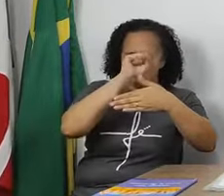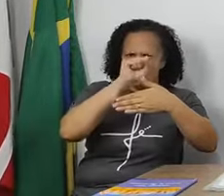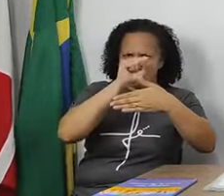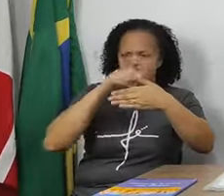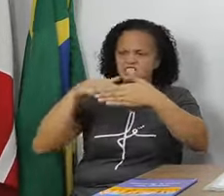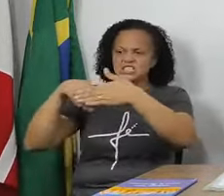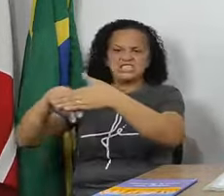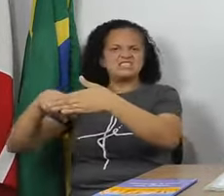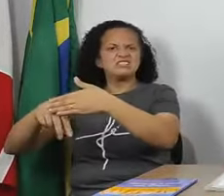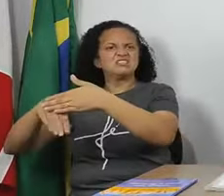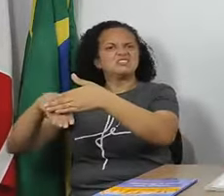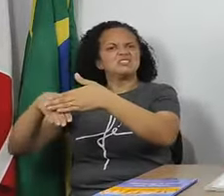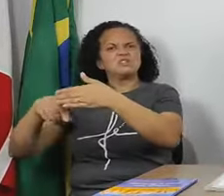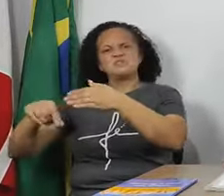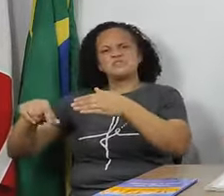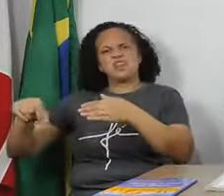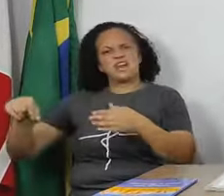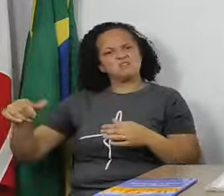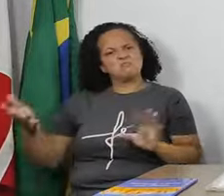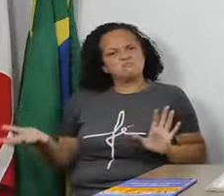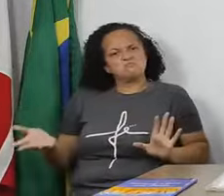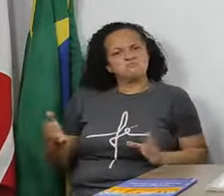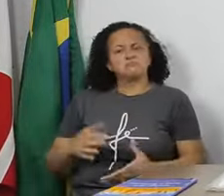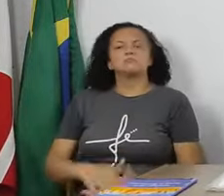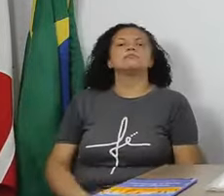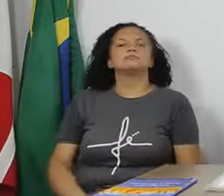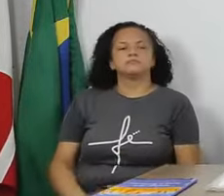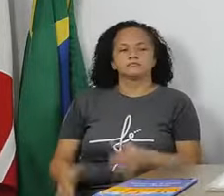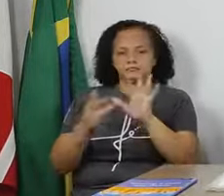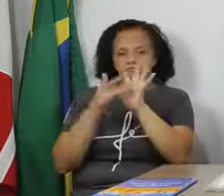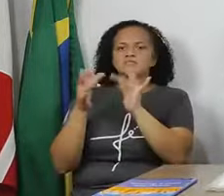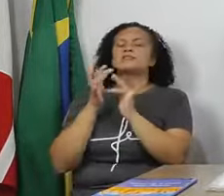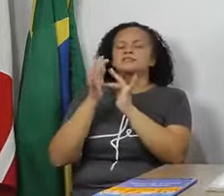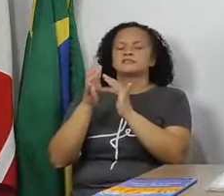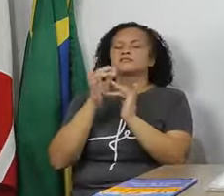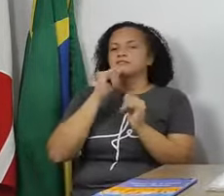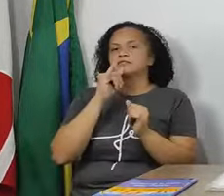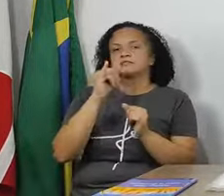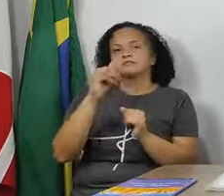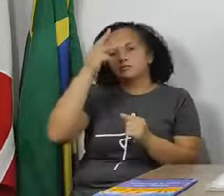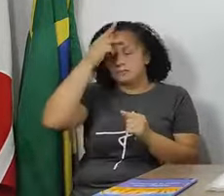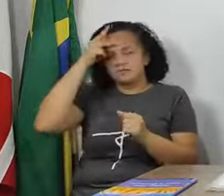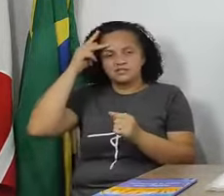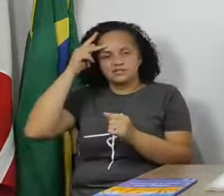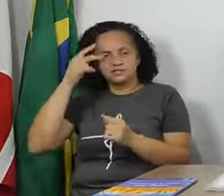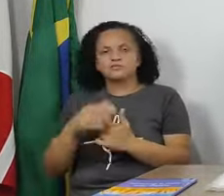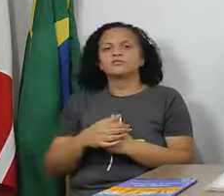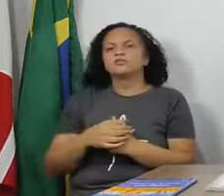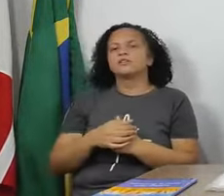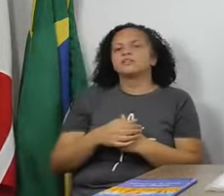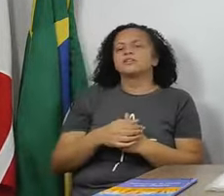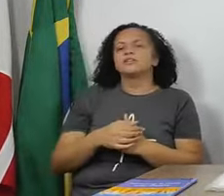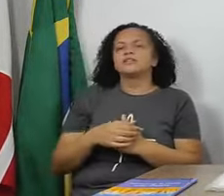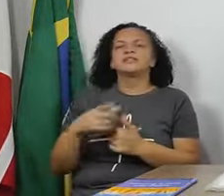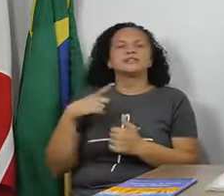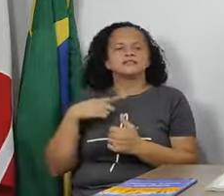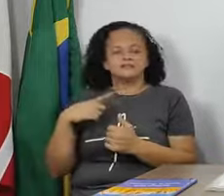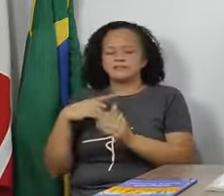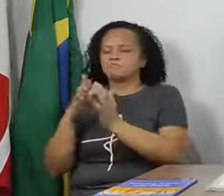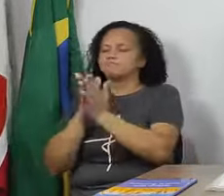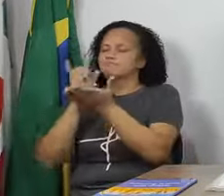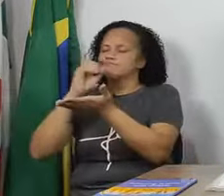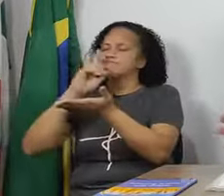Então Jesus diz que quem vem a mim, ouve as minhas palavras e as pratica,